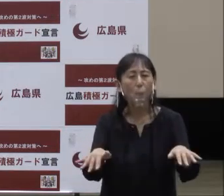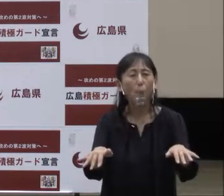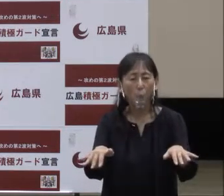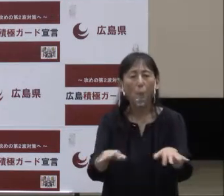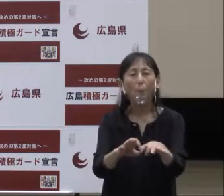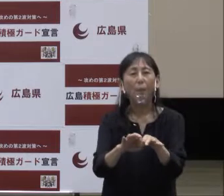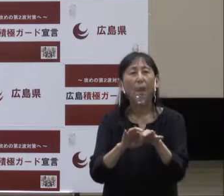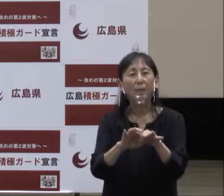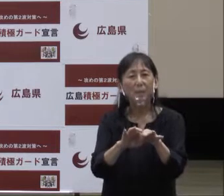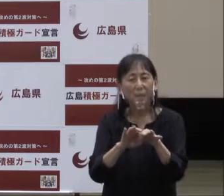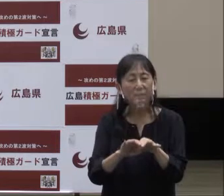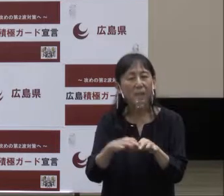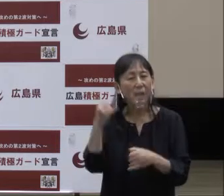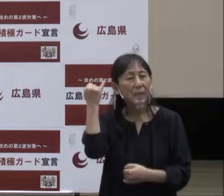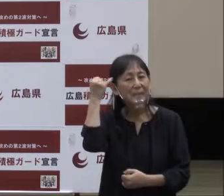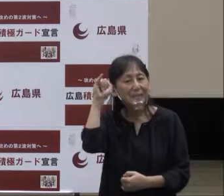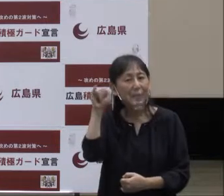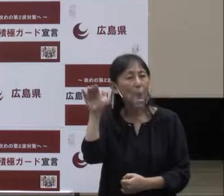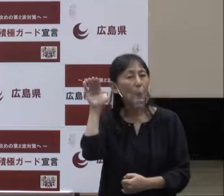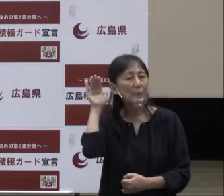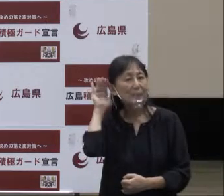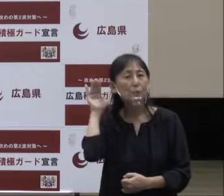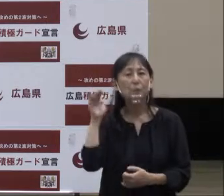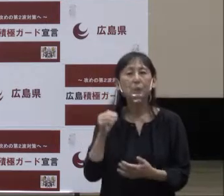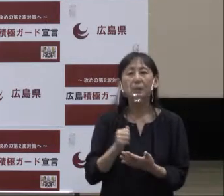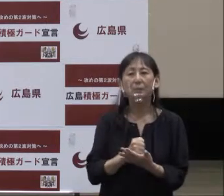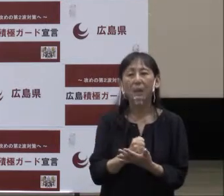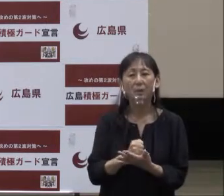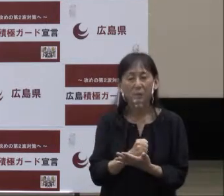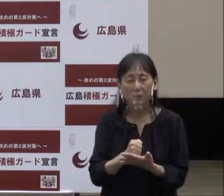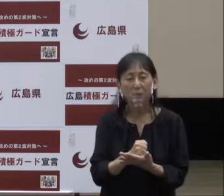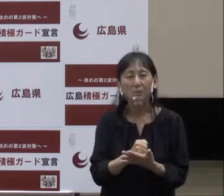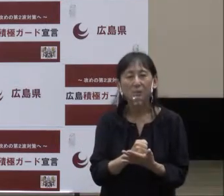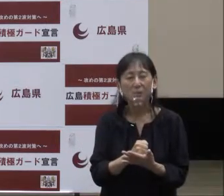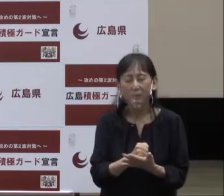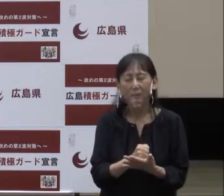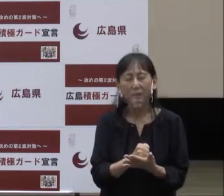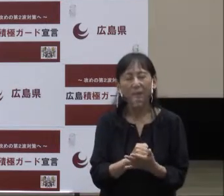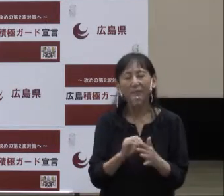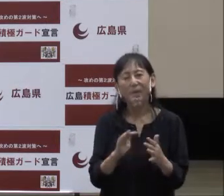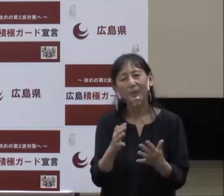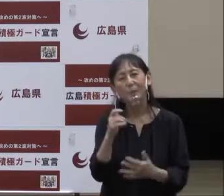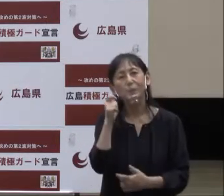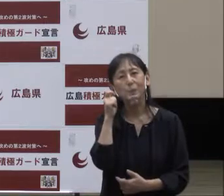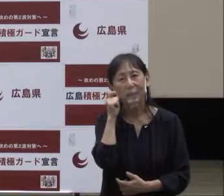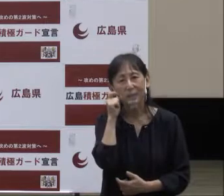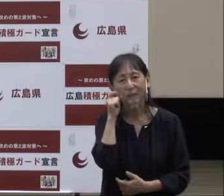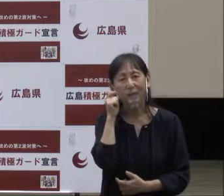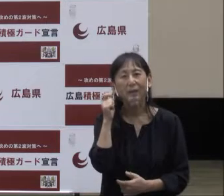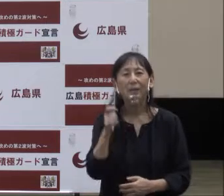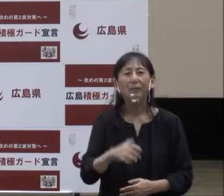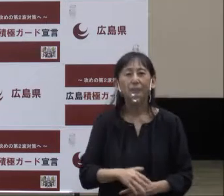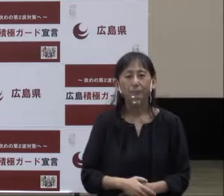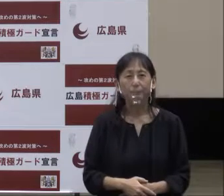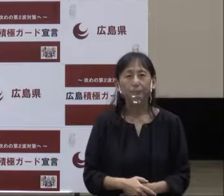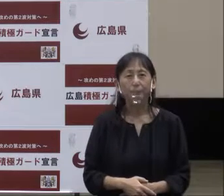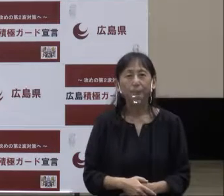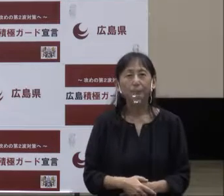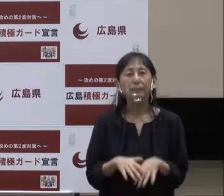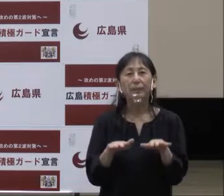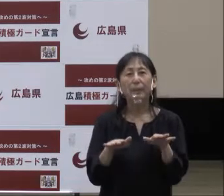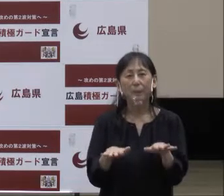いするこののが難しいということがあって、で、まあ、